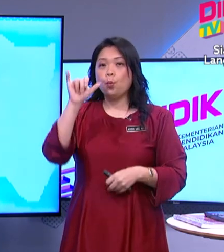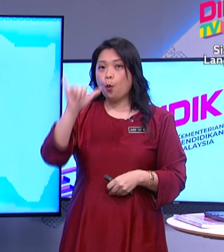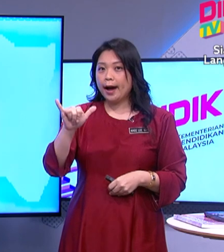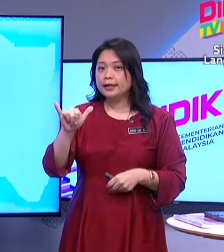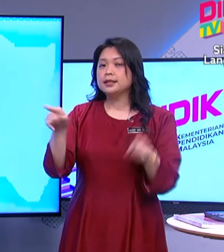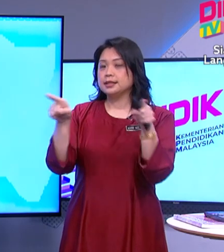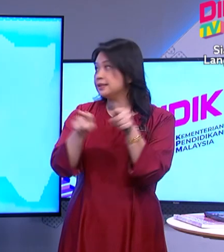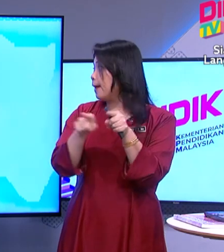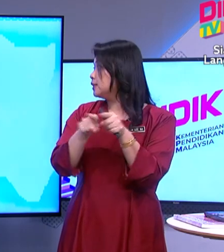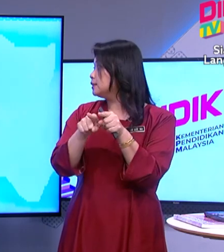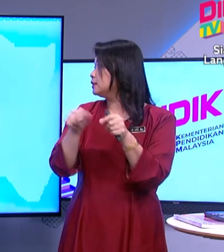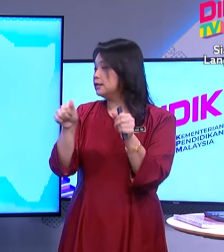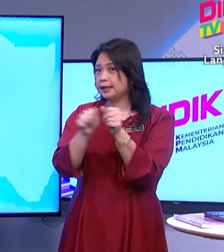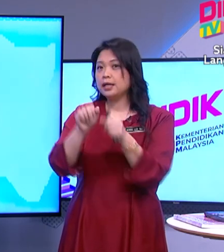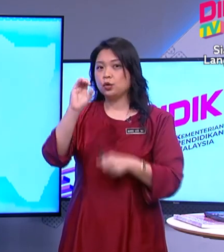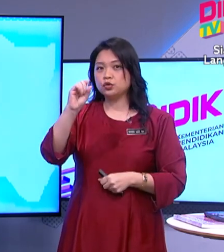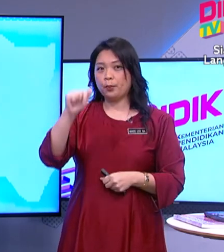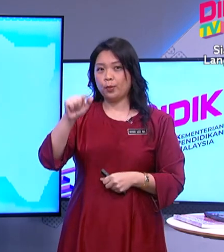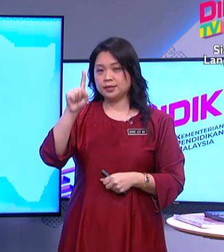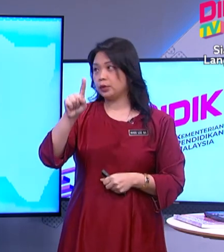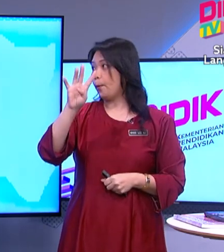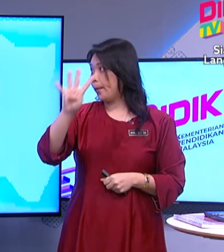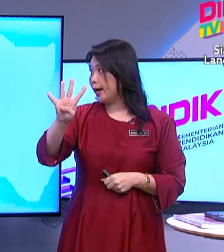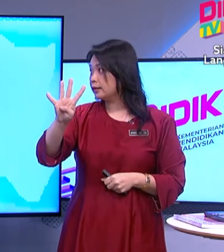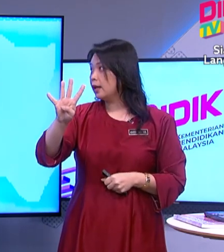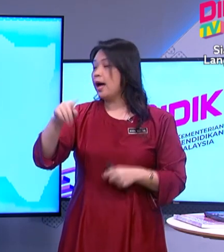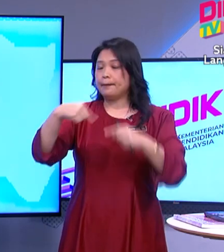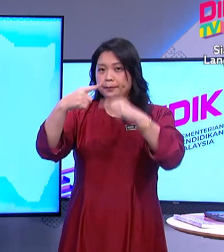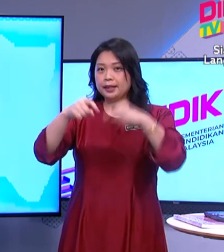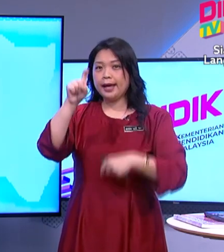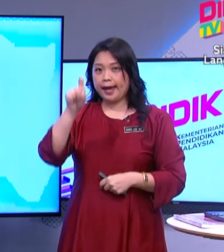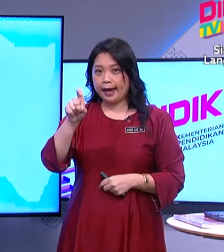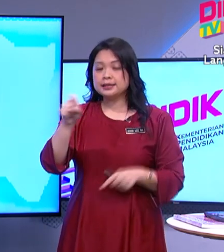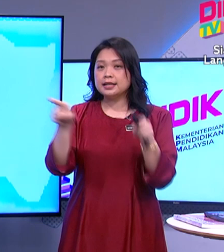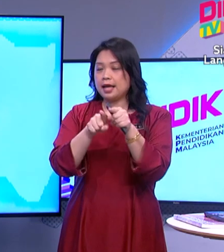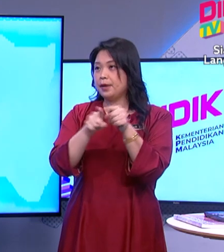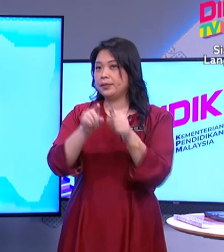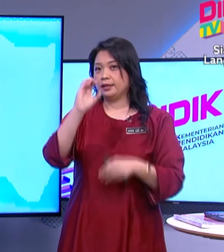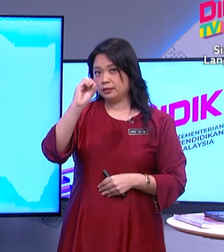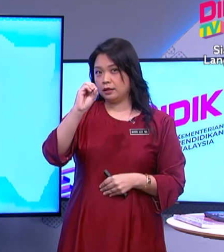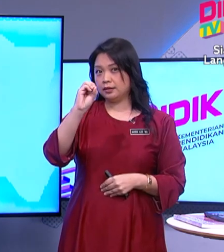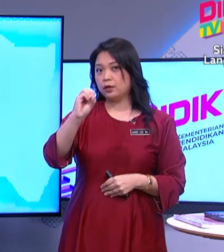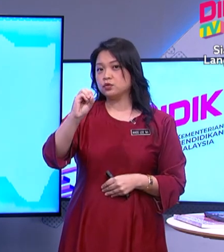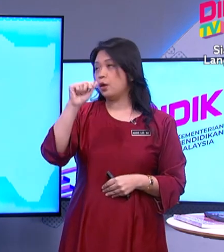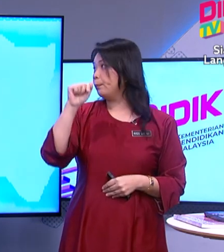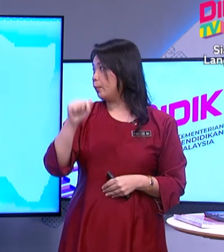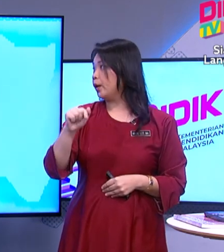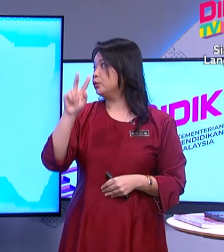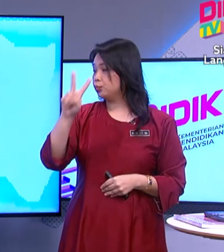y = cos 40 14 apabila x sama penyakit dengan kosong puluhan